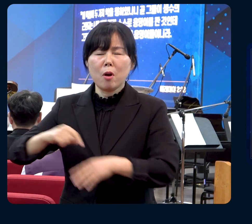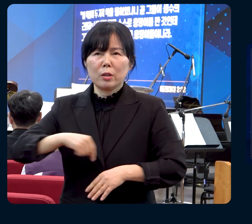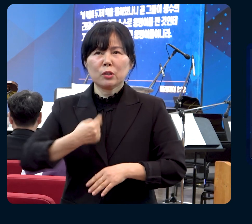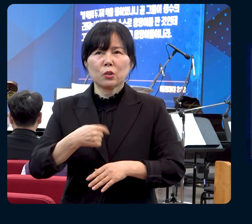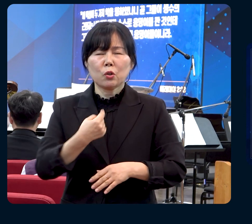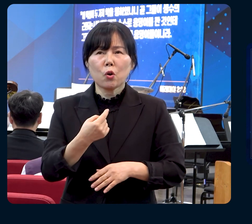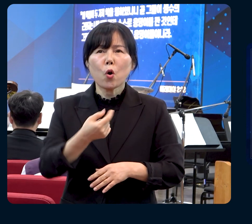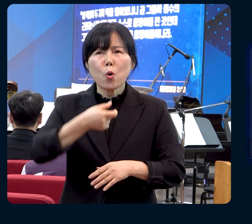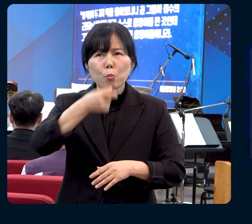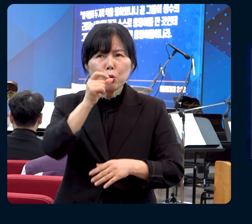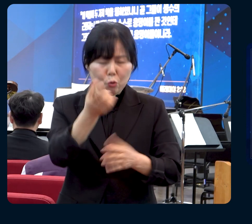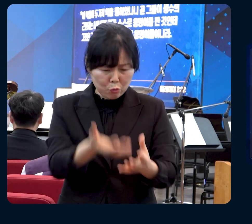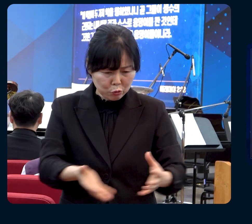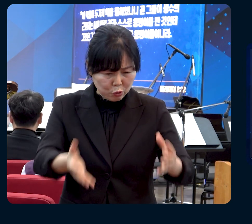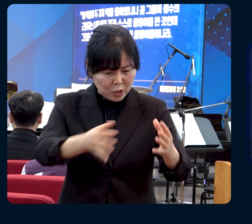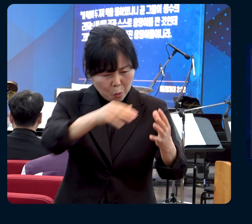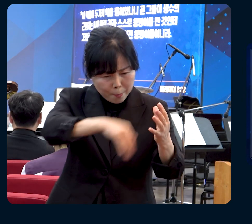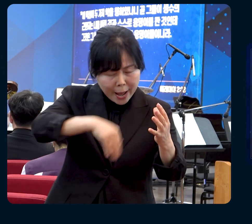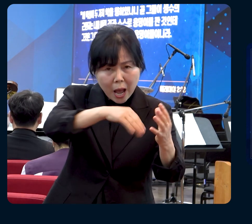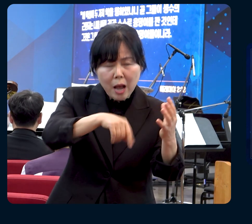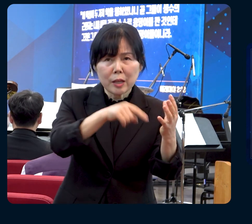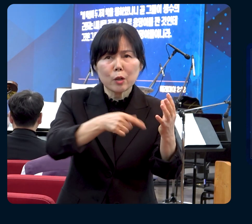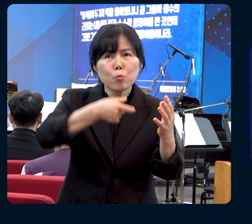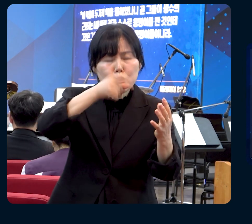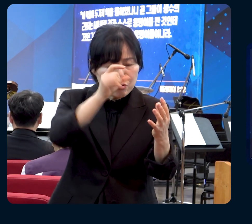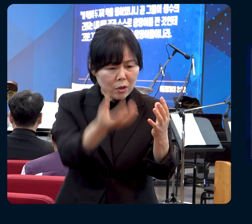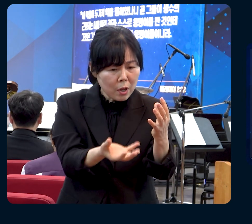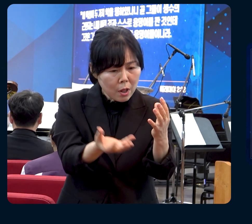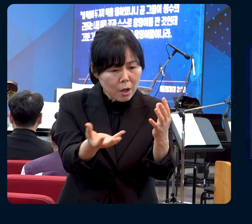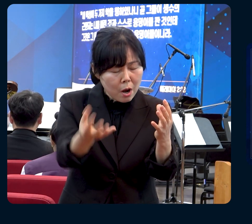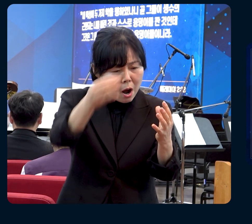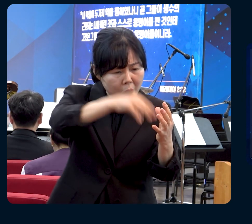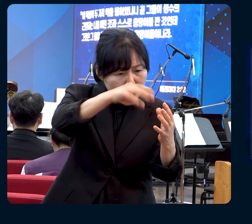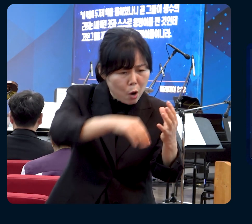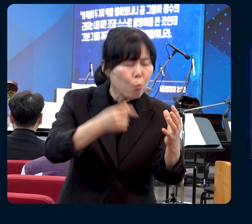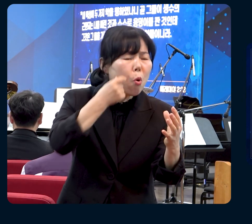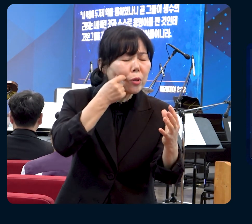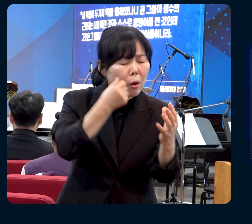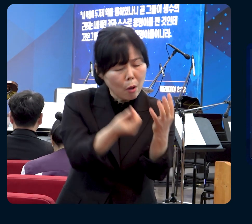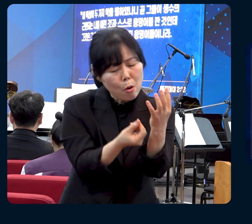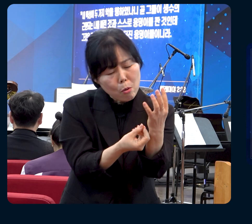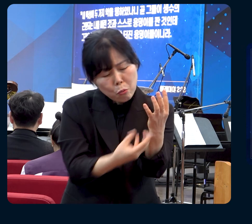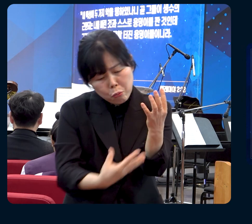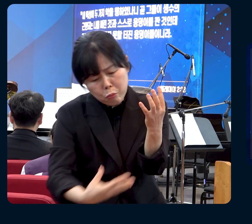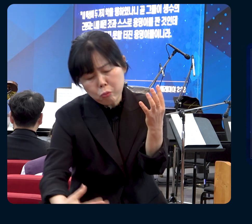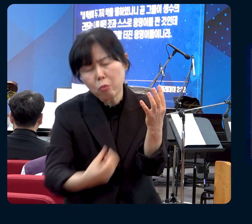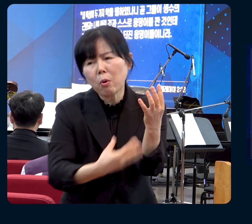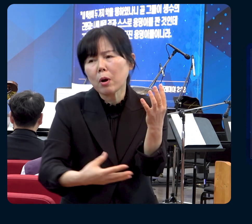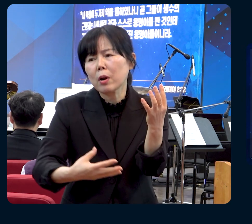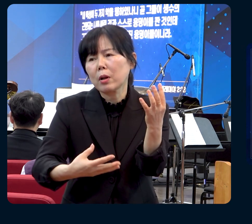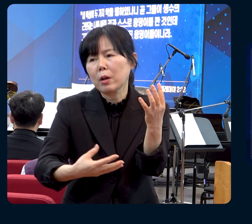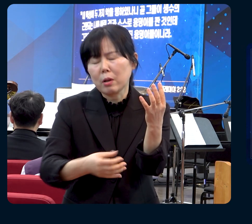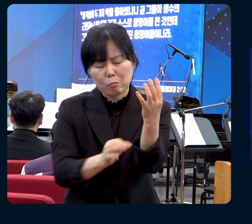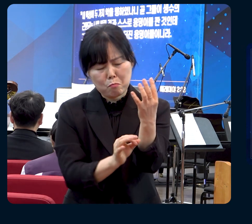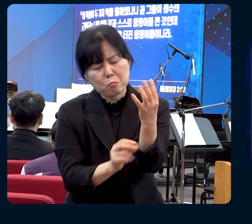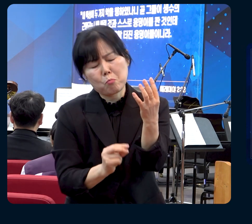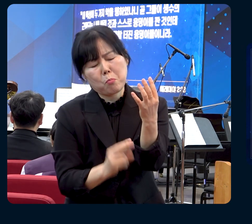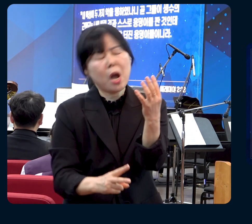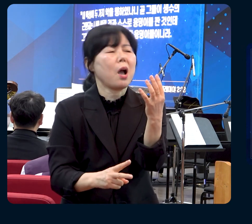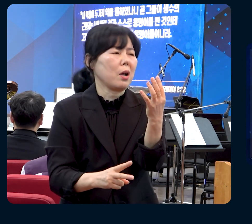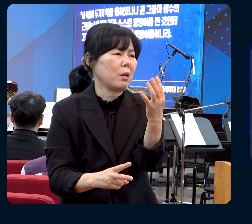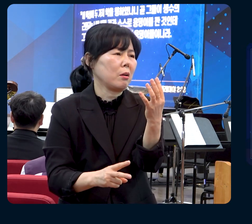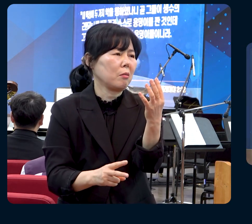판 것인데 그것은 그 물을 가두지 못할 터진 웅덩이니라. 우리 안에 있는